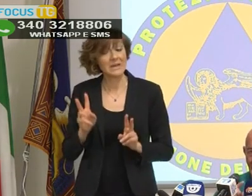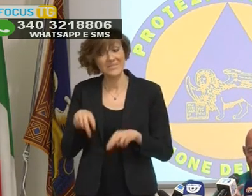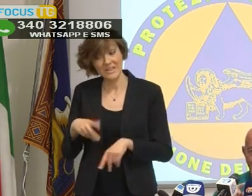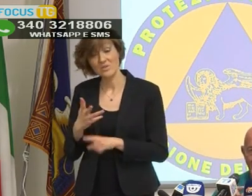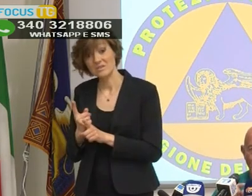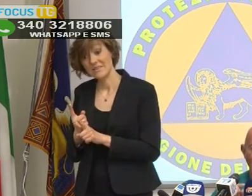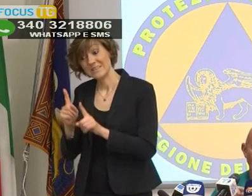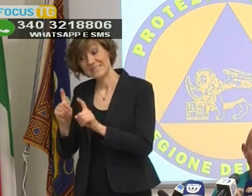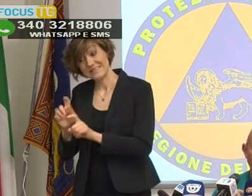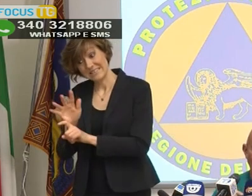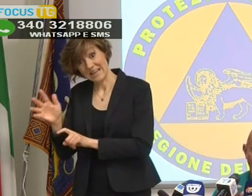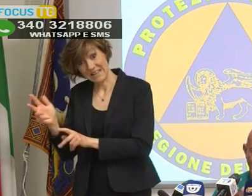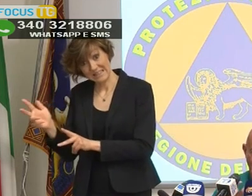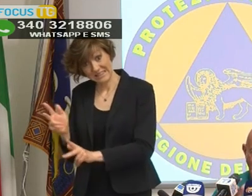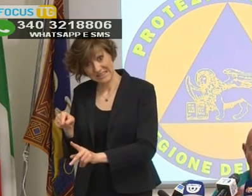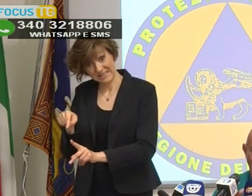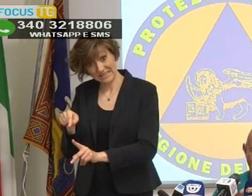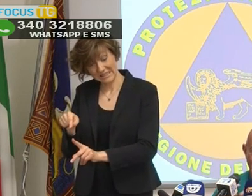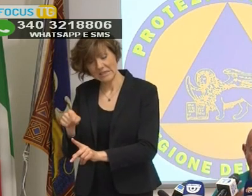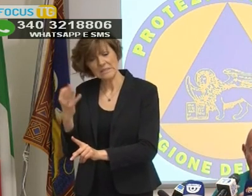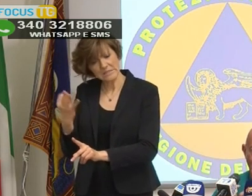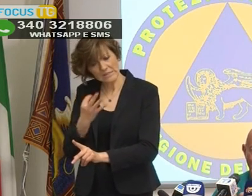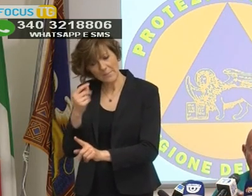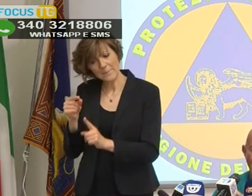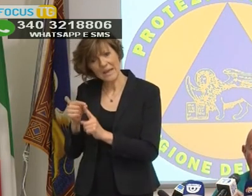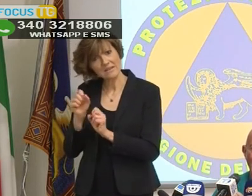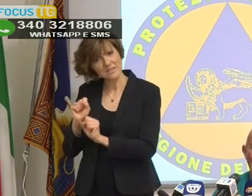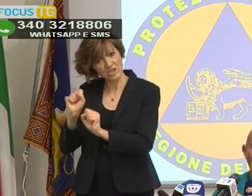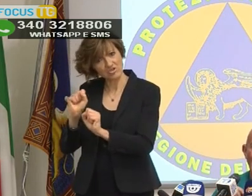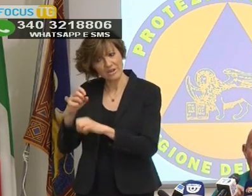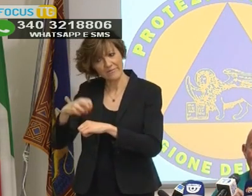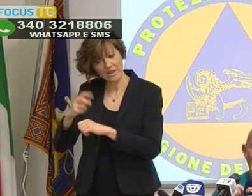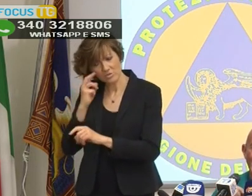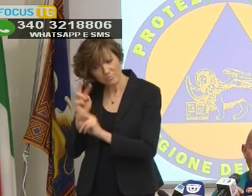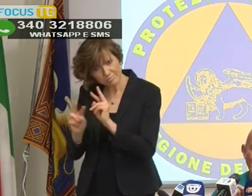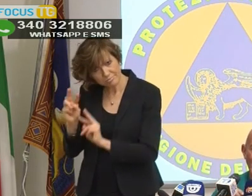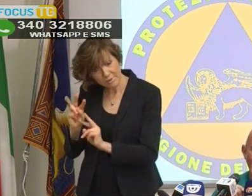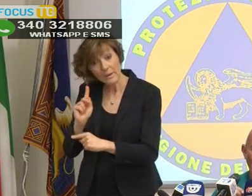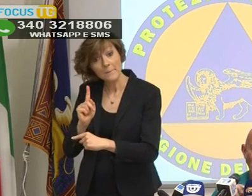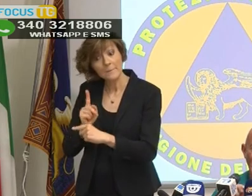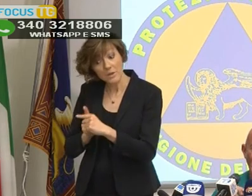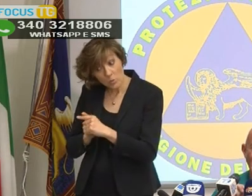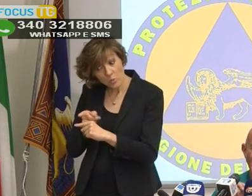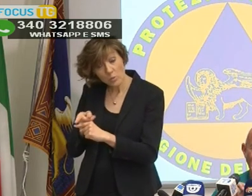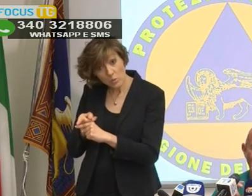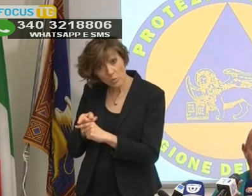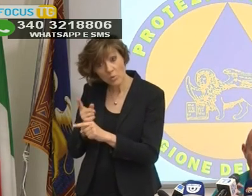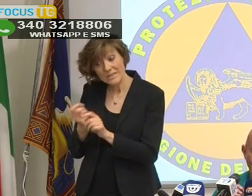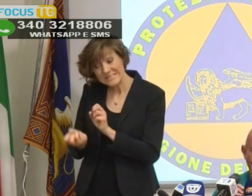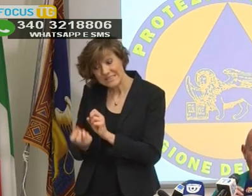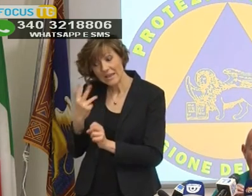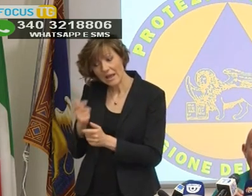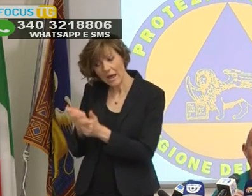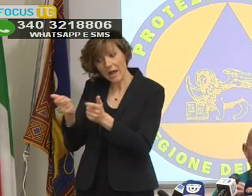dei test che andranno a cercare sempre l'antigene, il virus, e andranno ad amplificare il